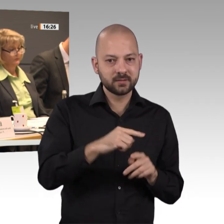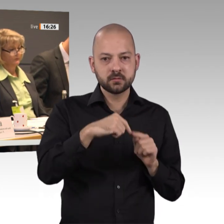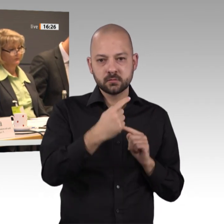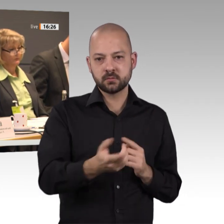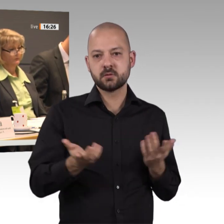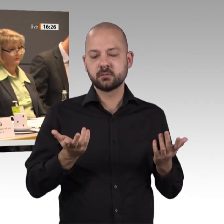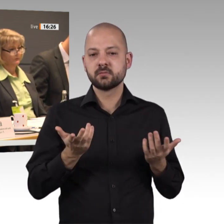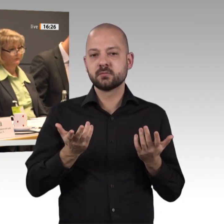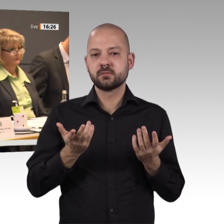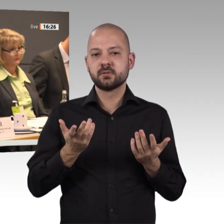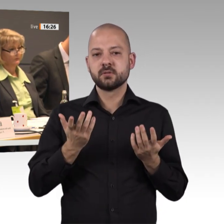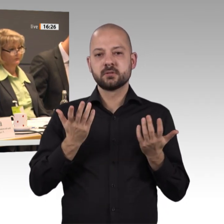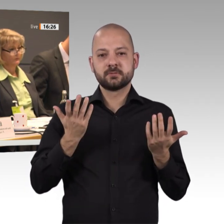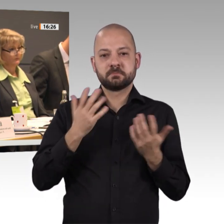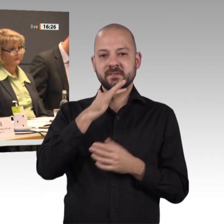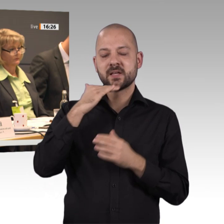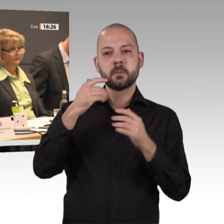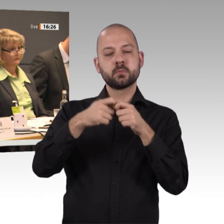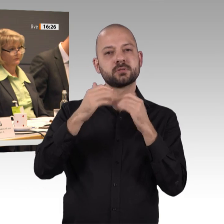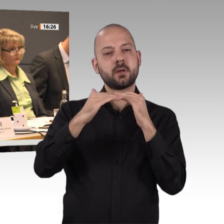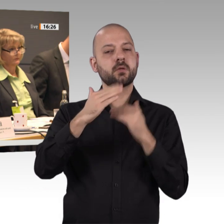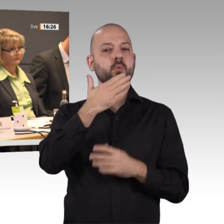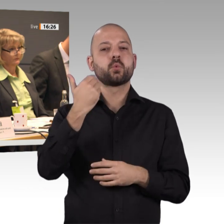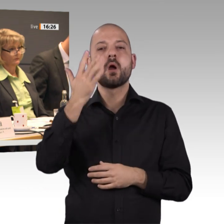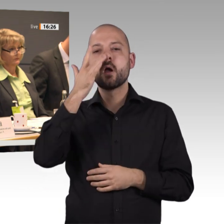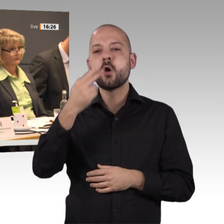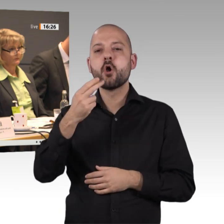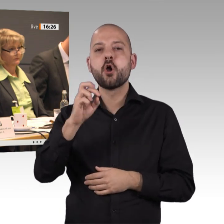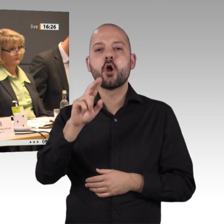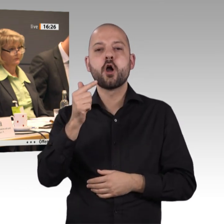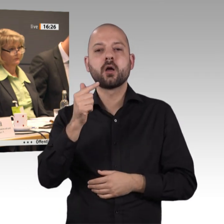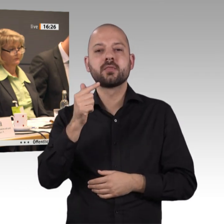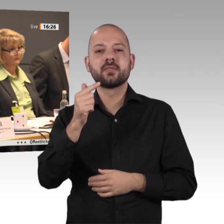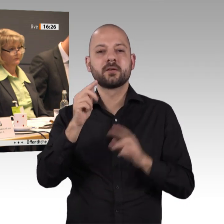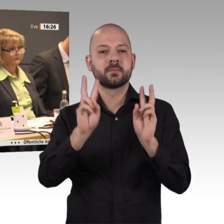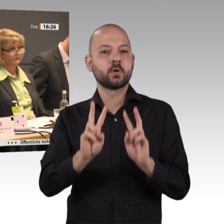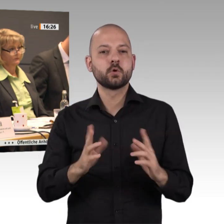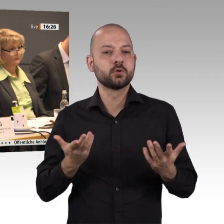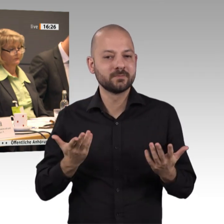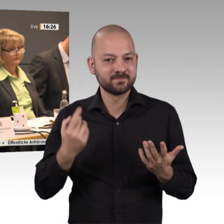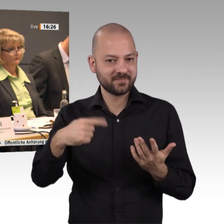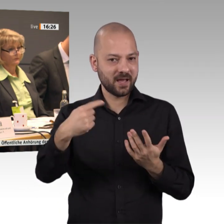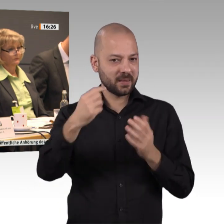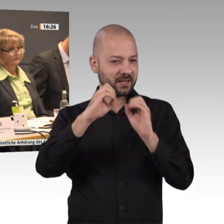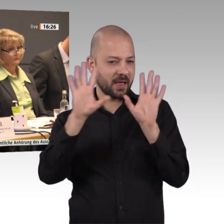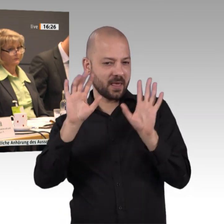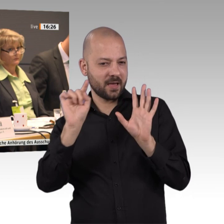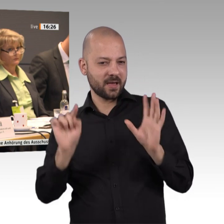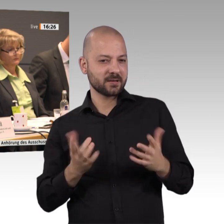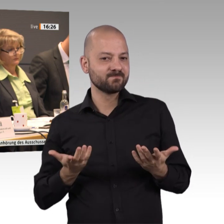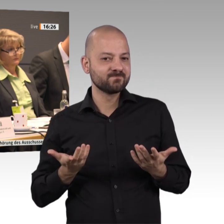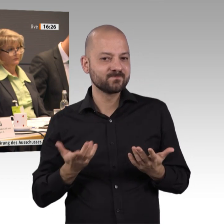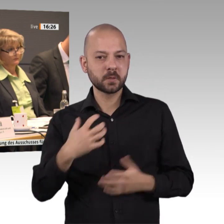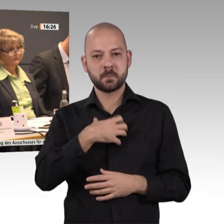wenige Entlastungsmöglichkeiten, bei denen sie durchatmen können, weil ihre Kinder vielleicht nur bedingt reisefähig sind. Und es gibt zum Beispiel einen Ort in Hamburg, das ist